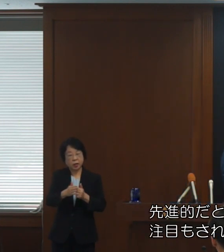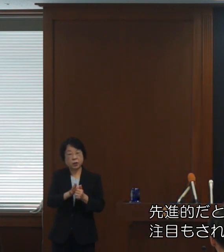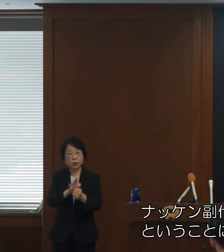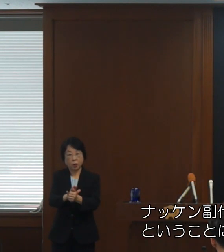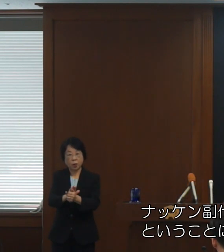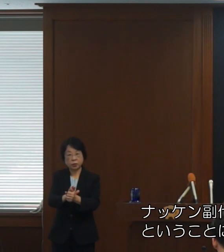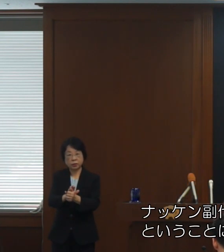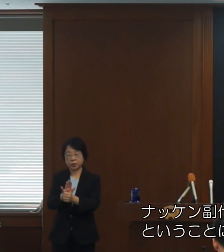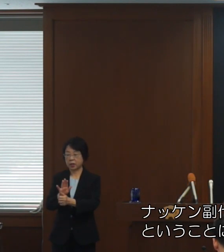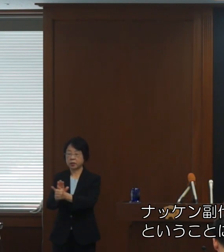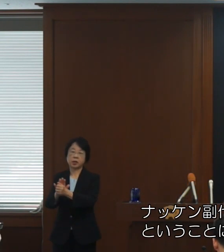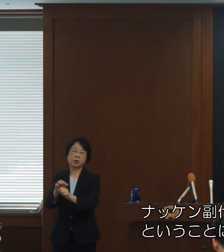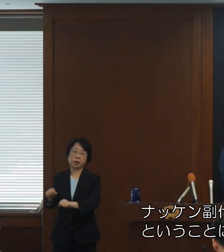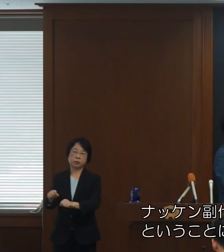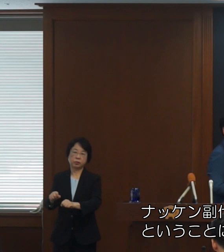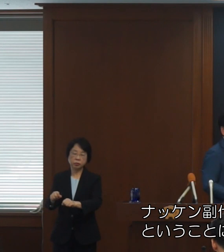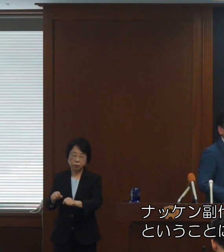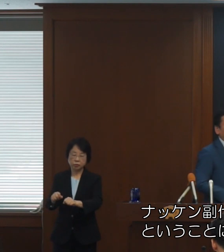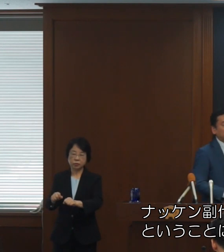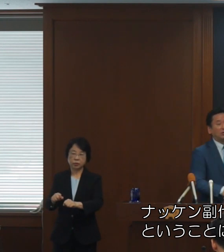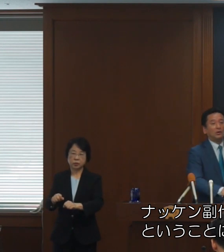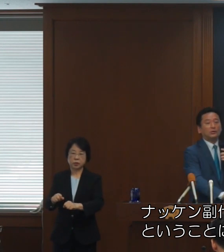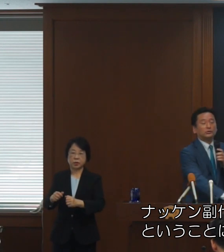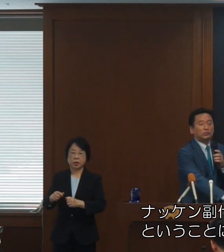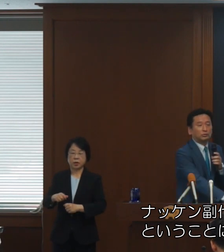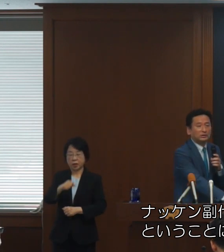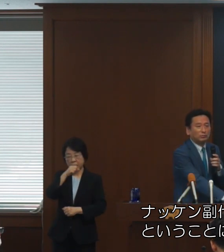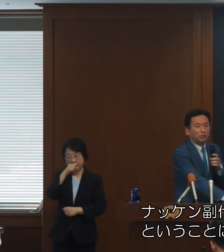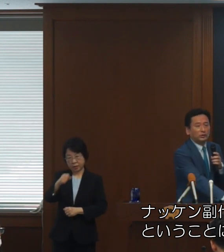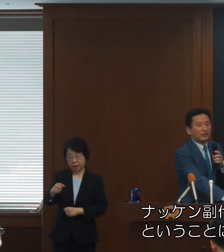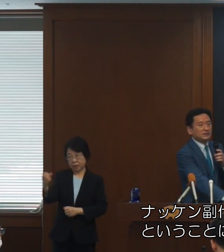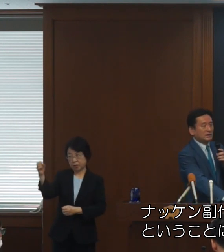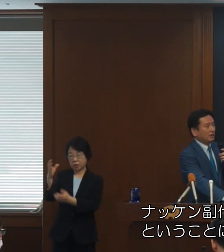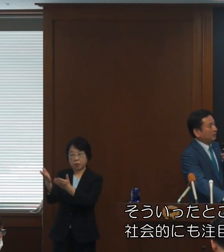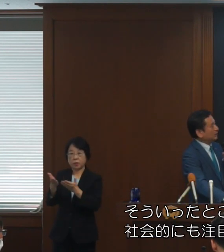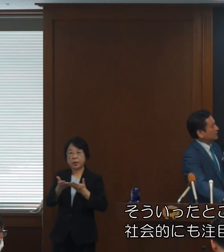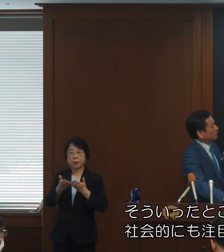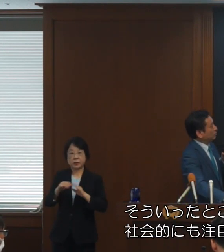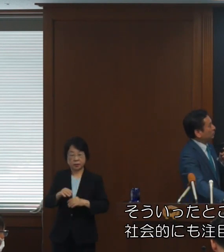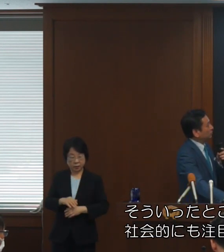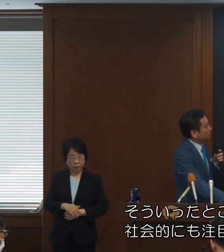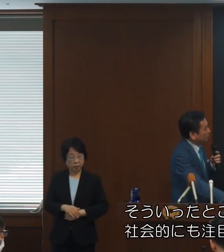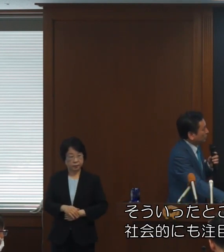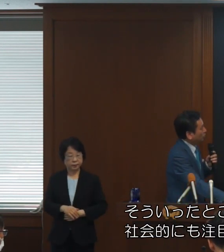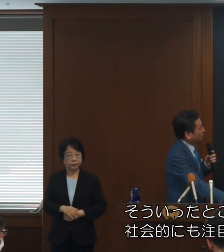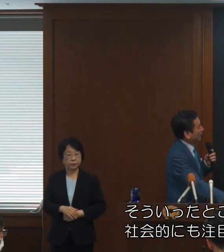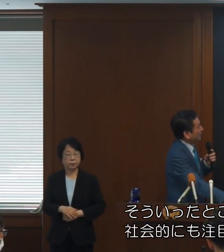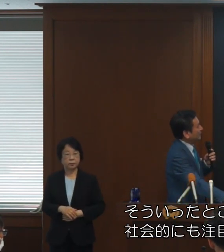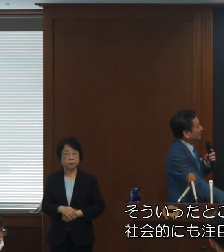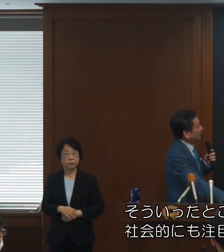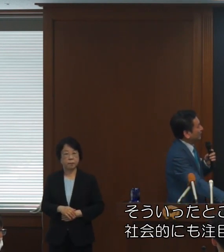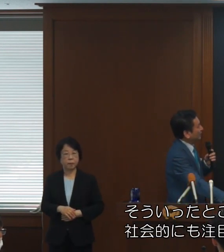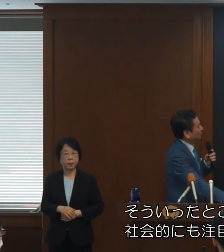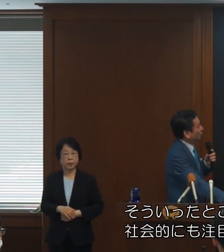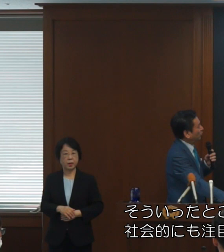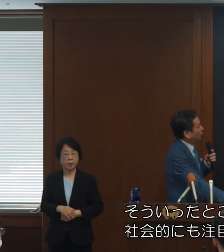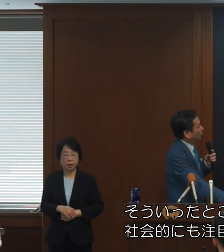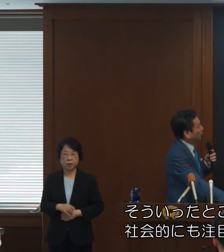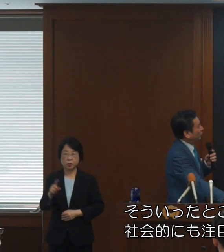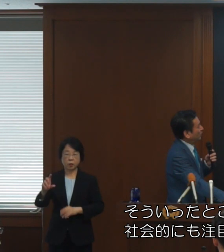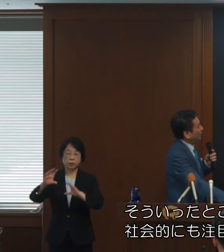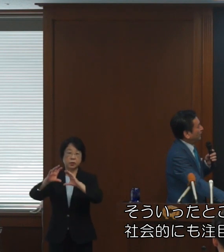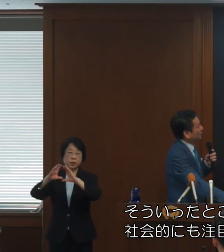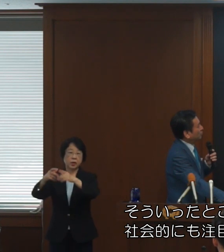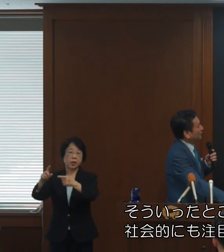いうことでなっている副大臣に来ていただくということにもなりましたそういうそういったところで世界的に